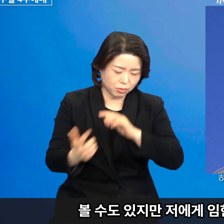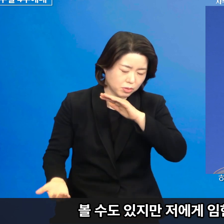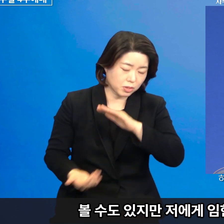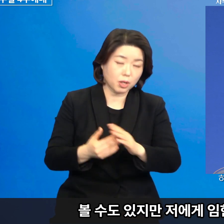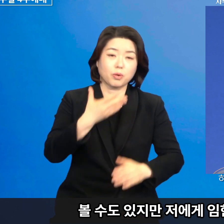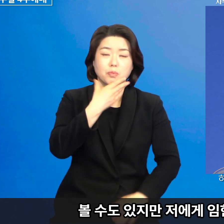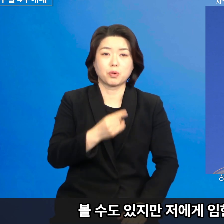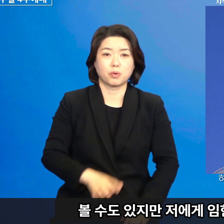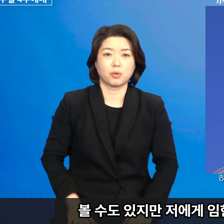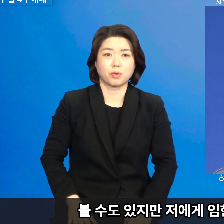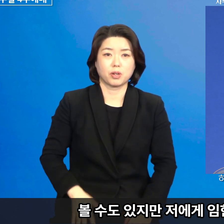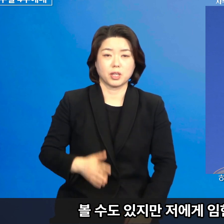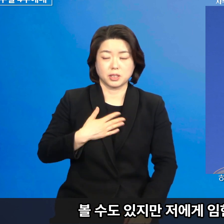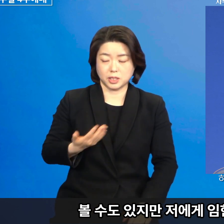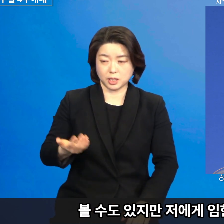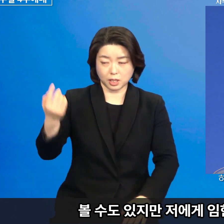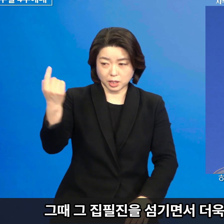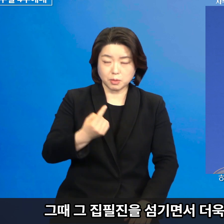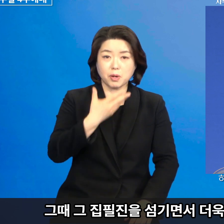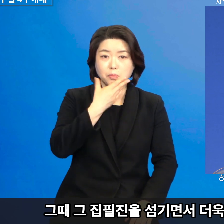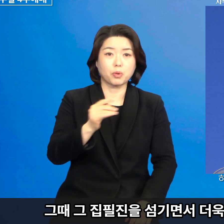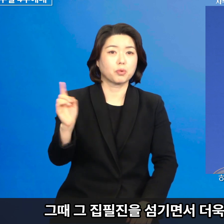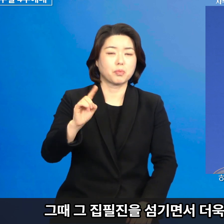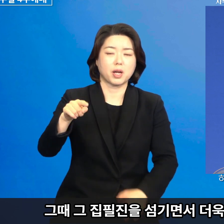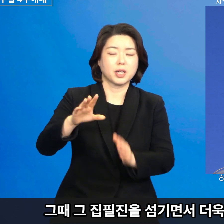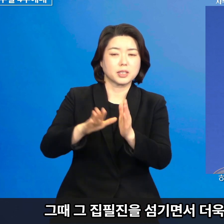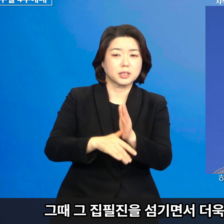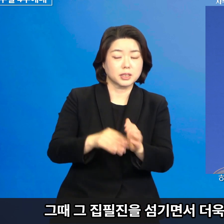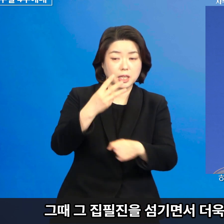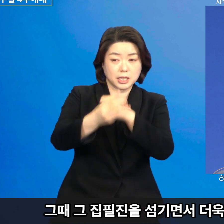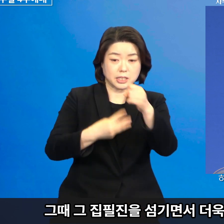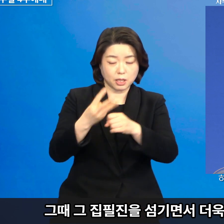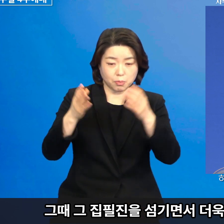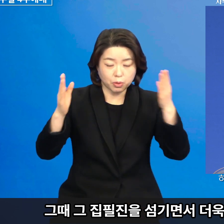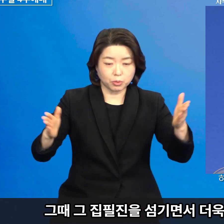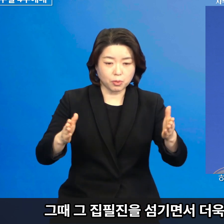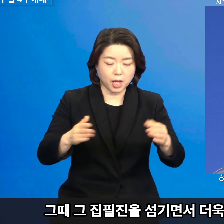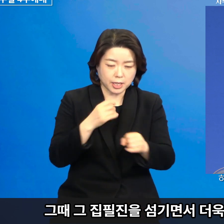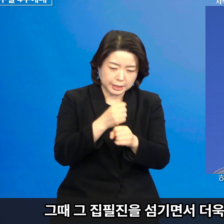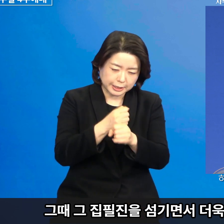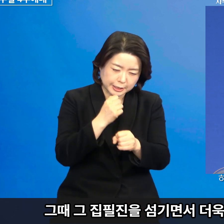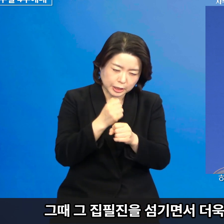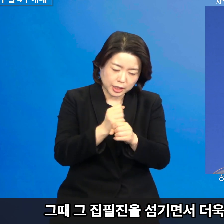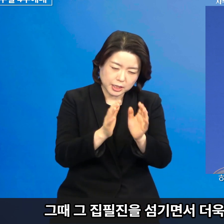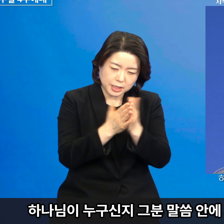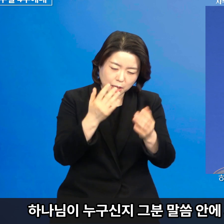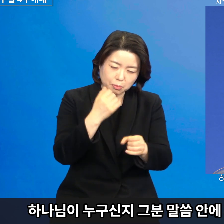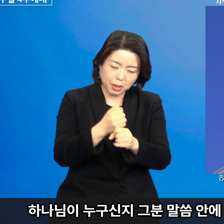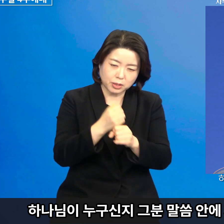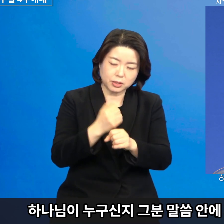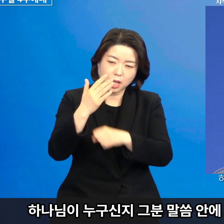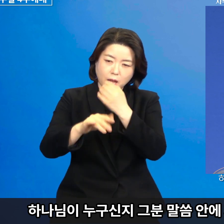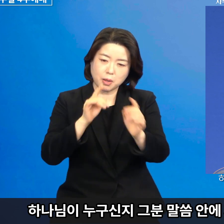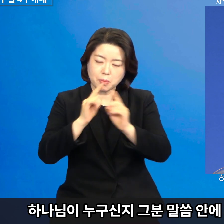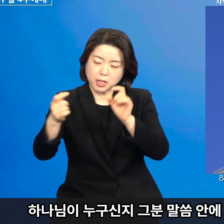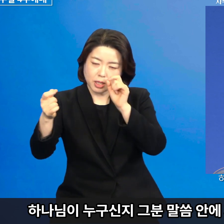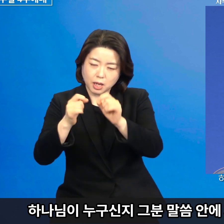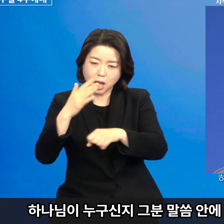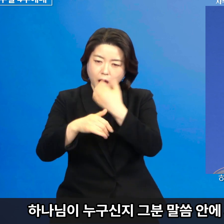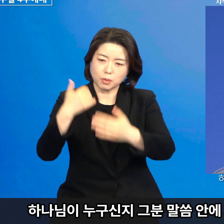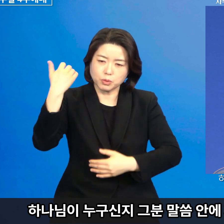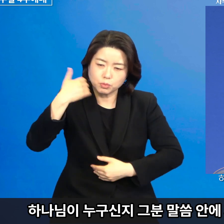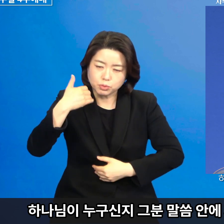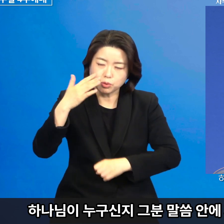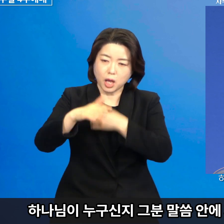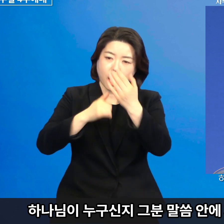저에게 임한 사실은 복은 이겁니다. 그때 그 집필진을 섬기면서 더욱더 하나님의 말씀을 가까이 하고 하나님이 누구신지